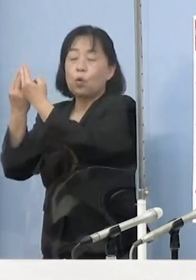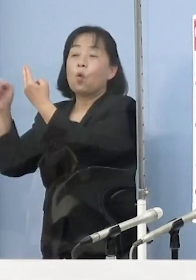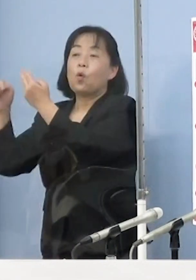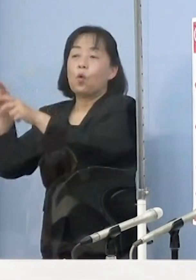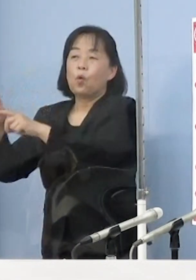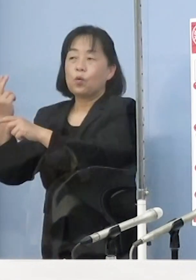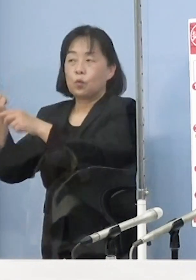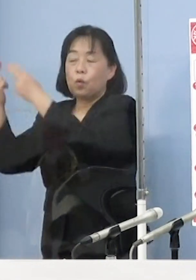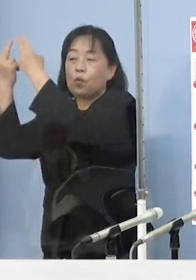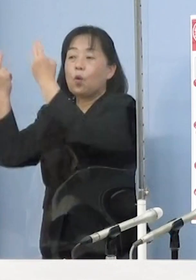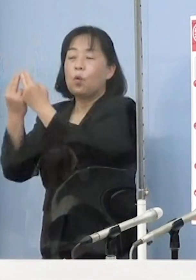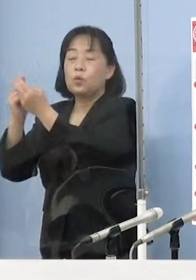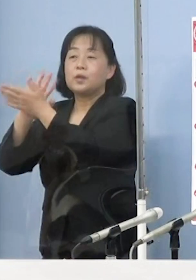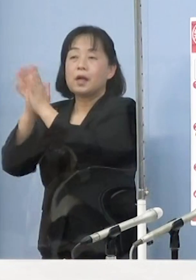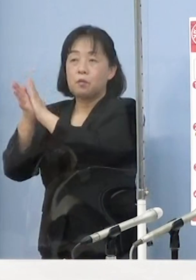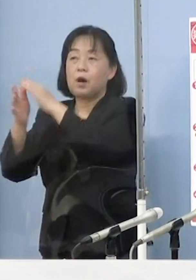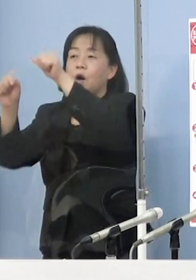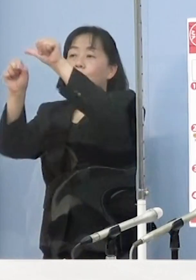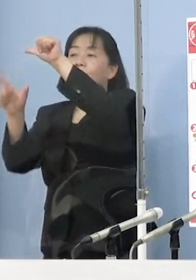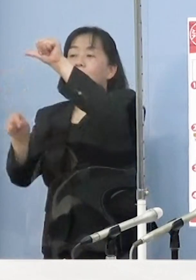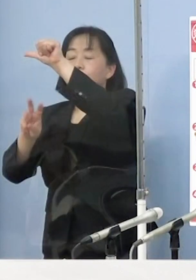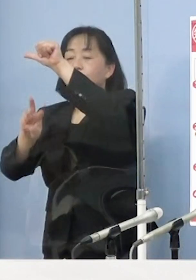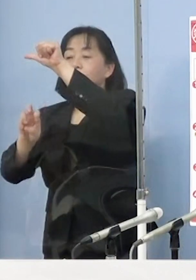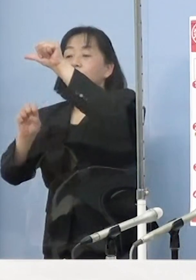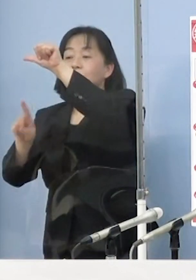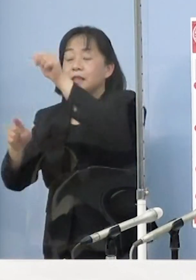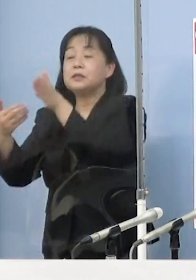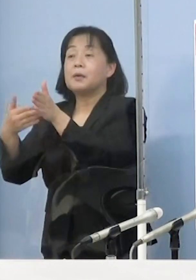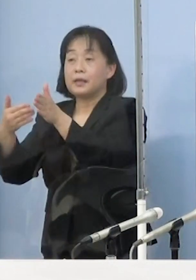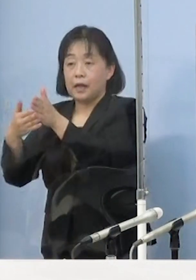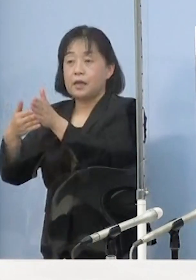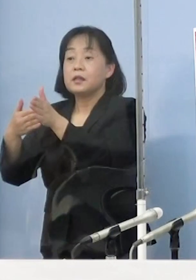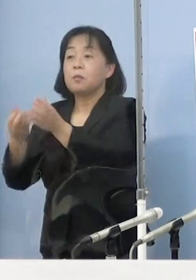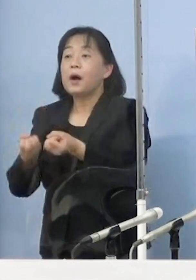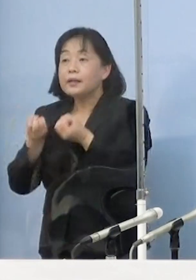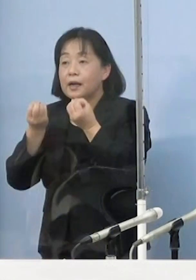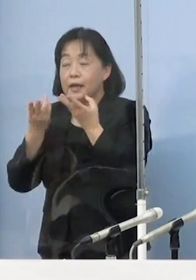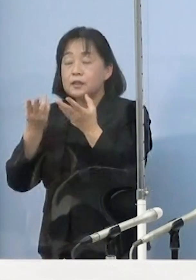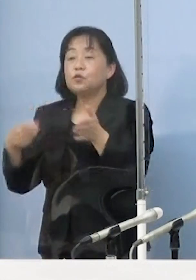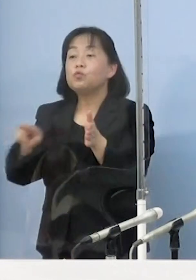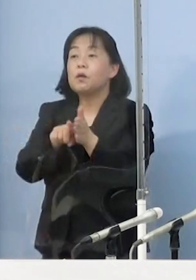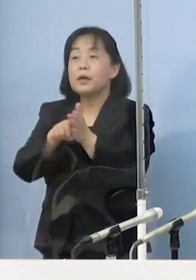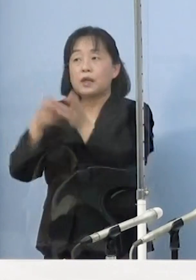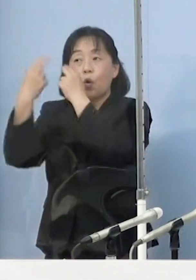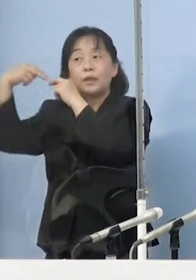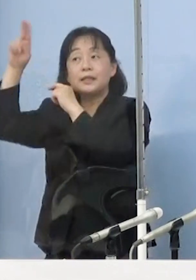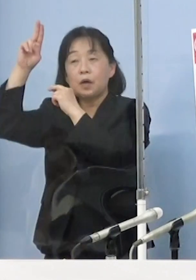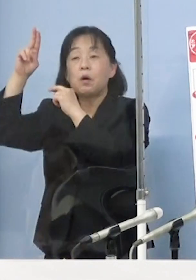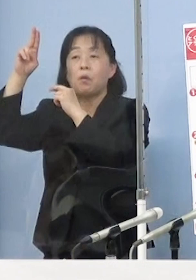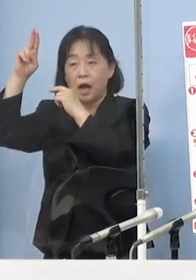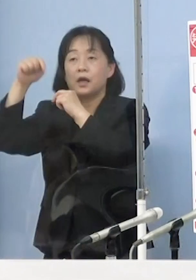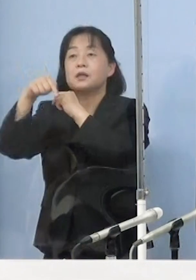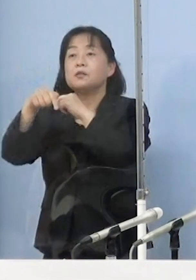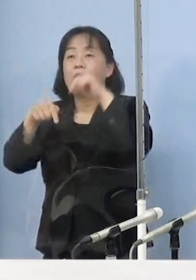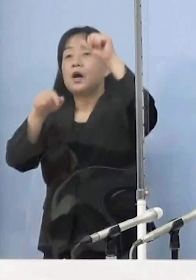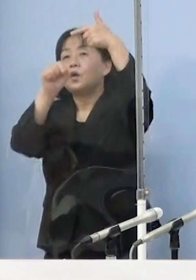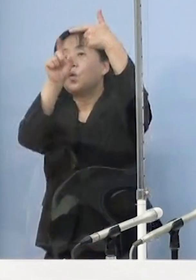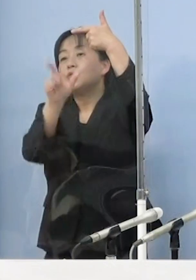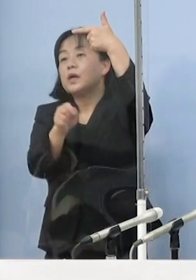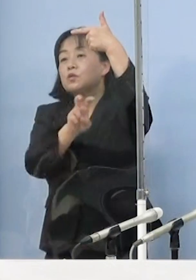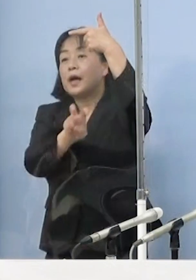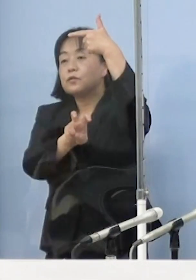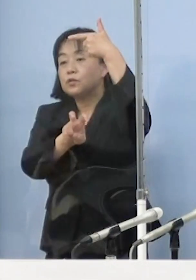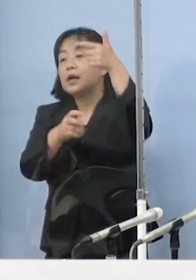の31日まで、しかし新たに適用となった沖縄県については6月の20日